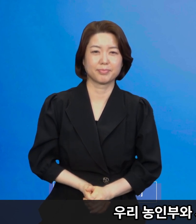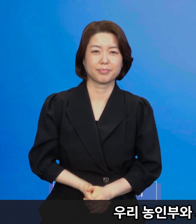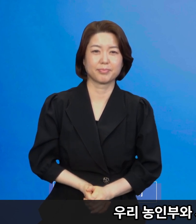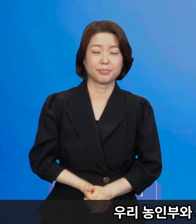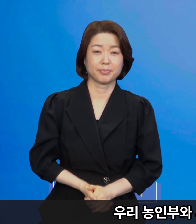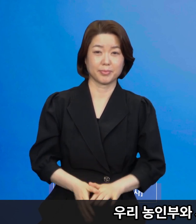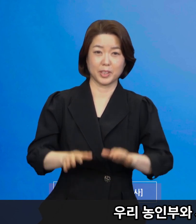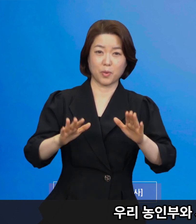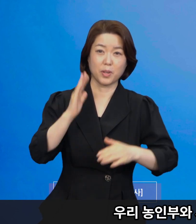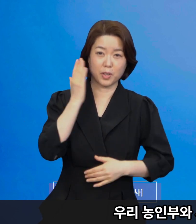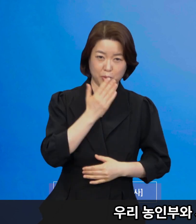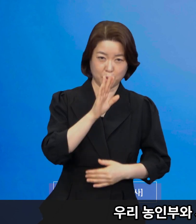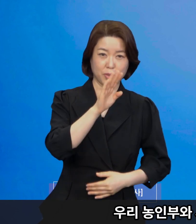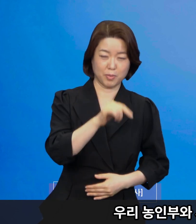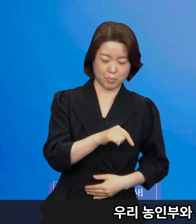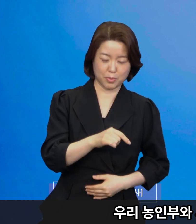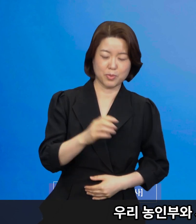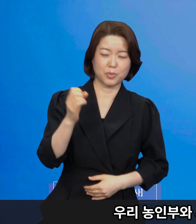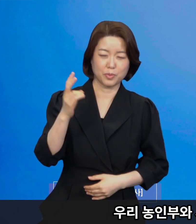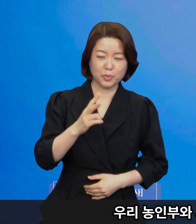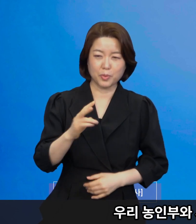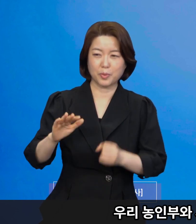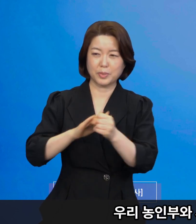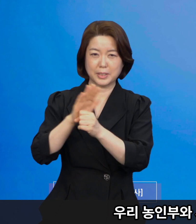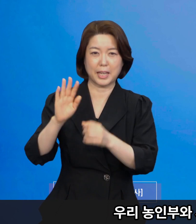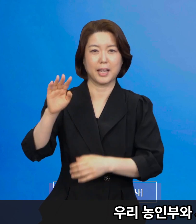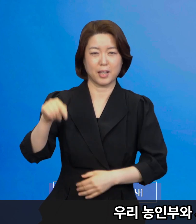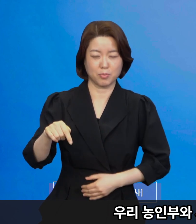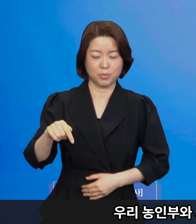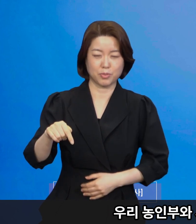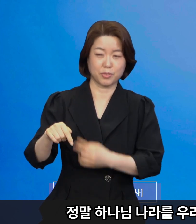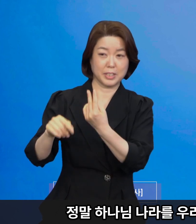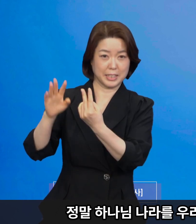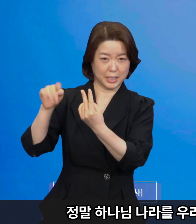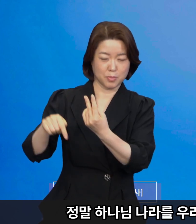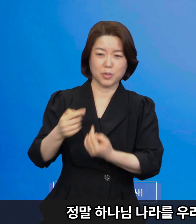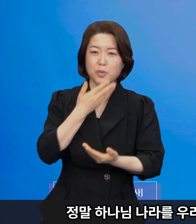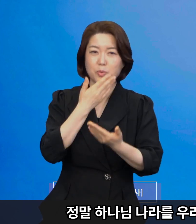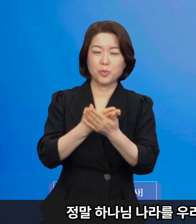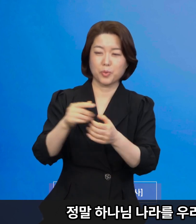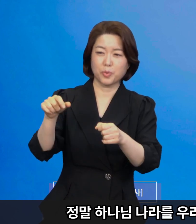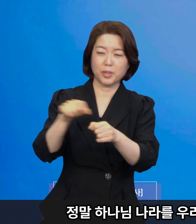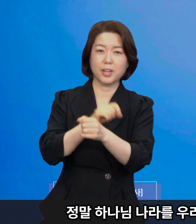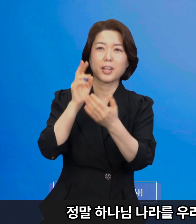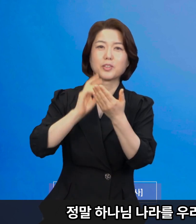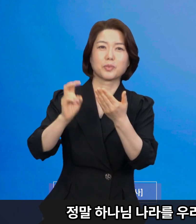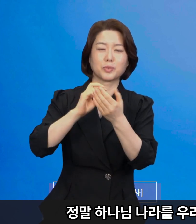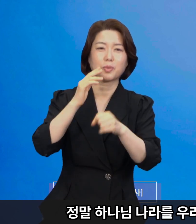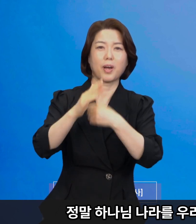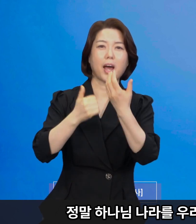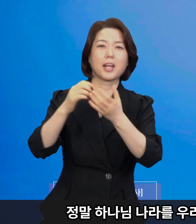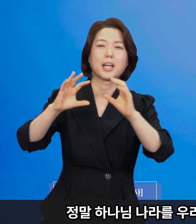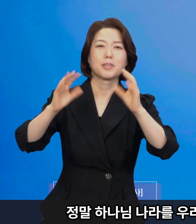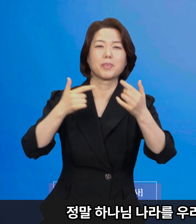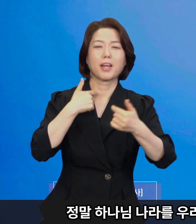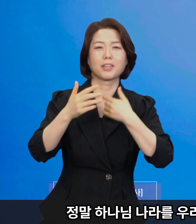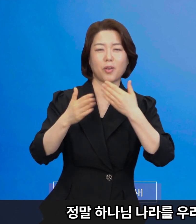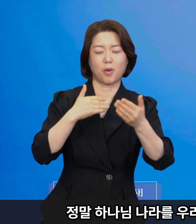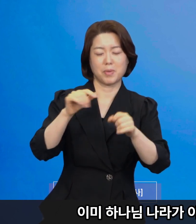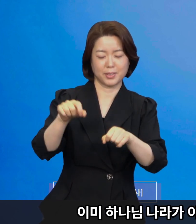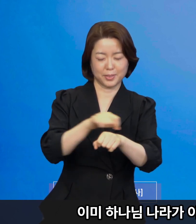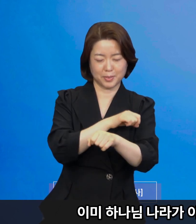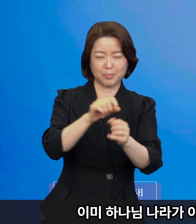네, 우리 농인부와 또한 우리 사랑부 2부 귀한 특송, 정말 하나님 나라를 우리가 맛보는 특별한